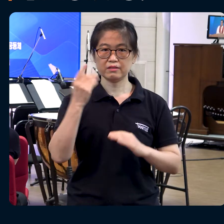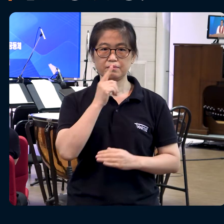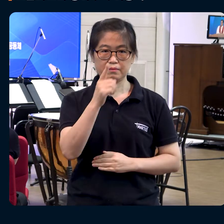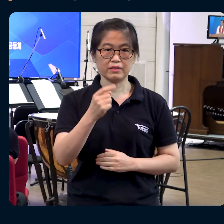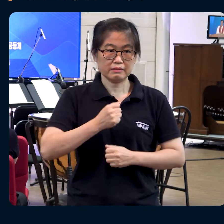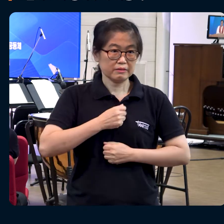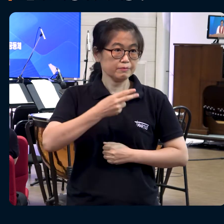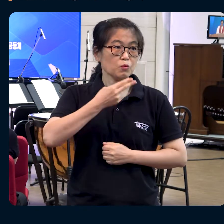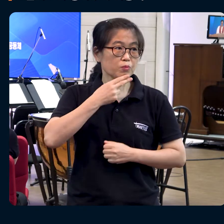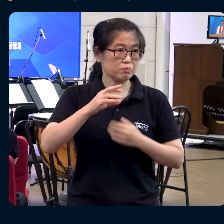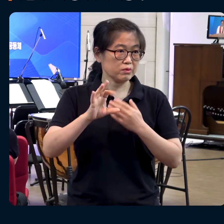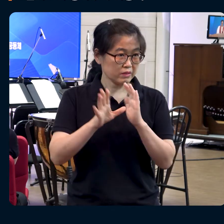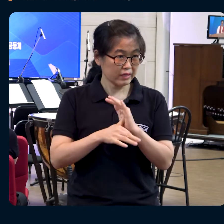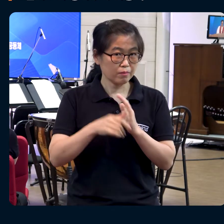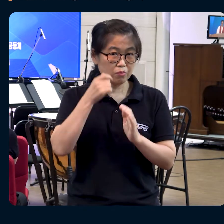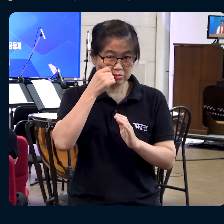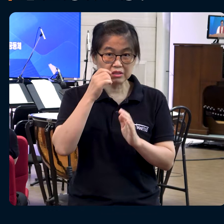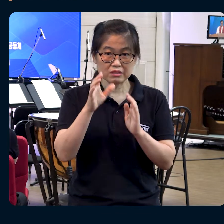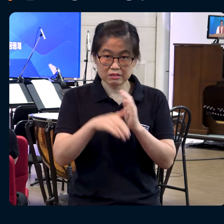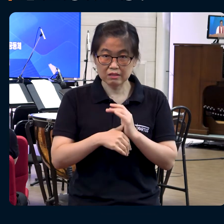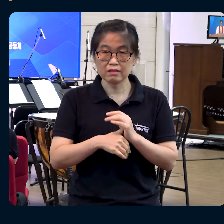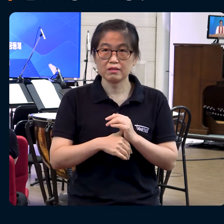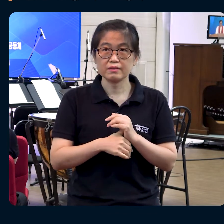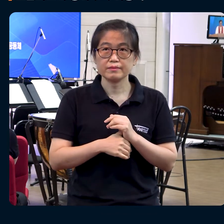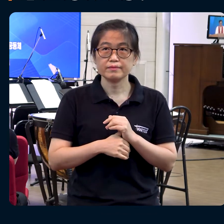계약 풍습이었어요.